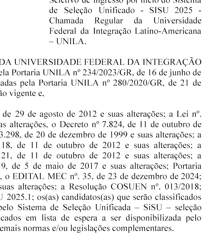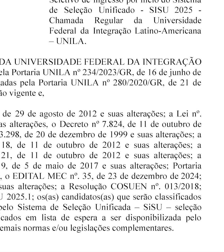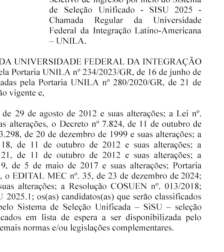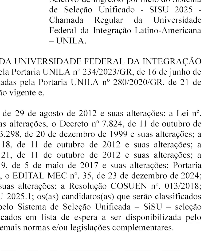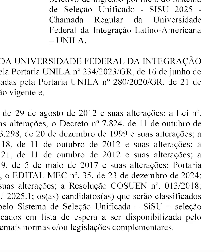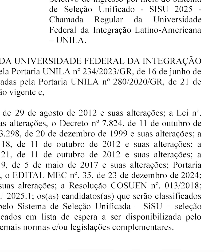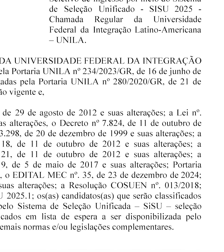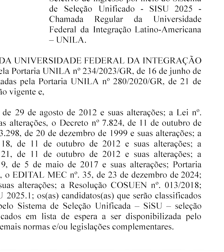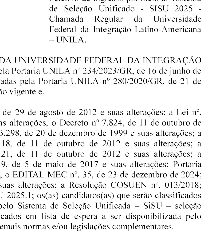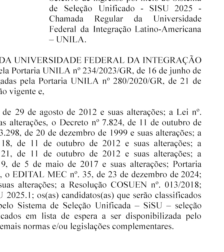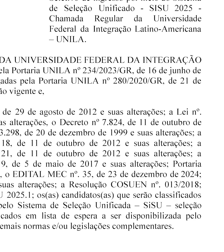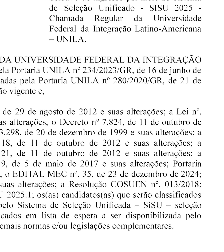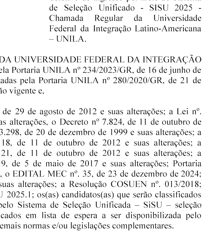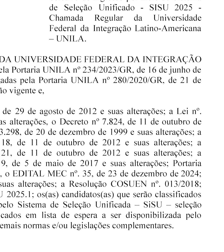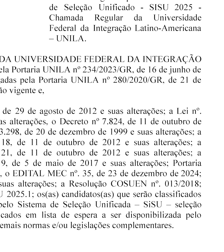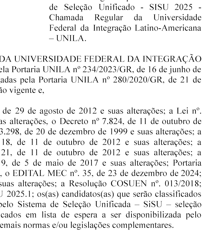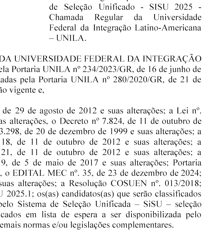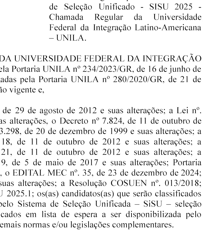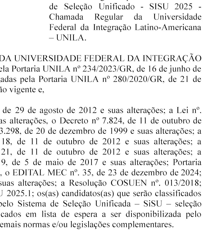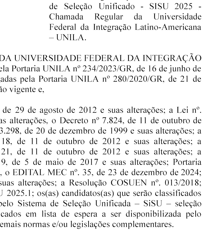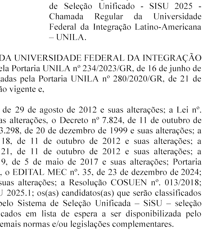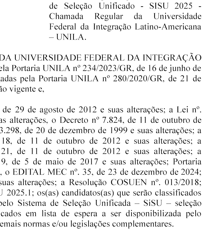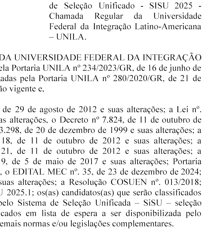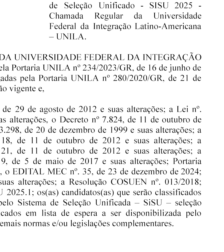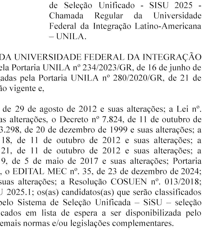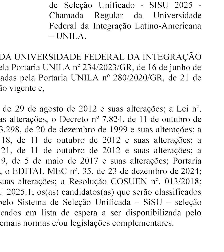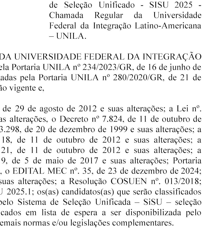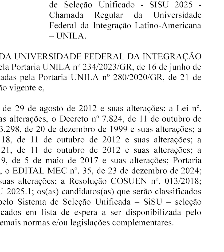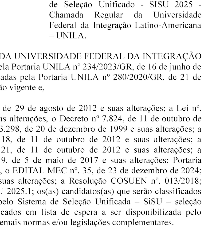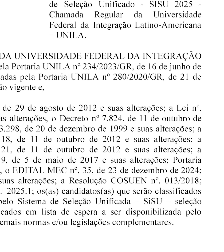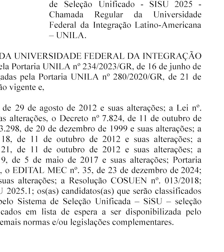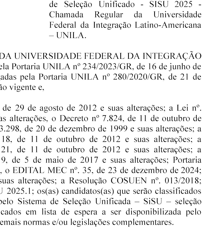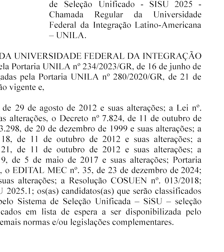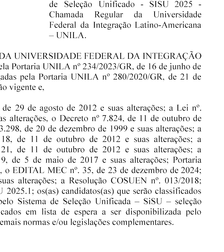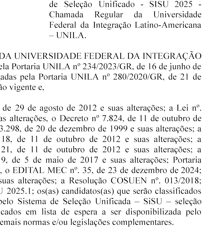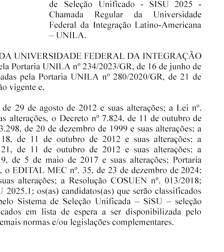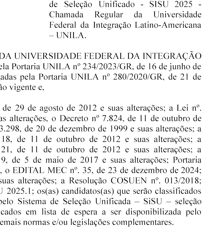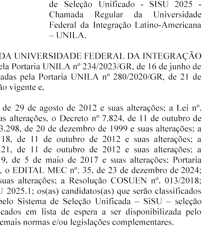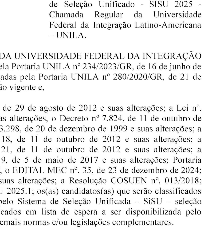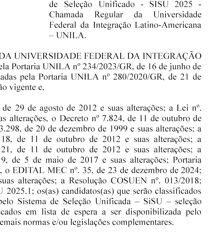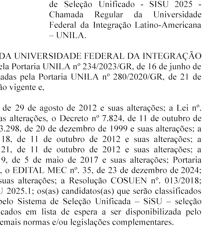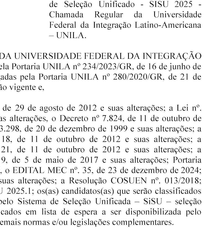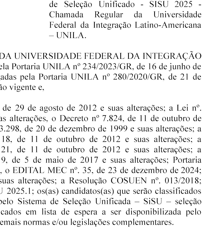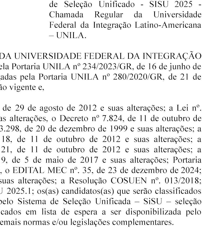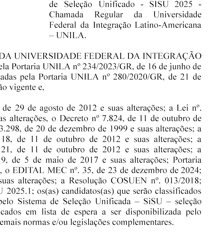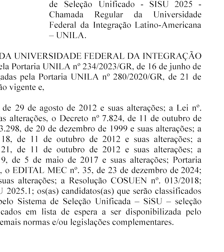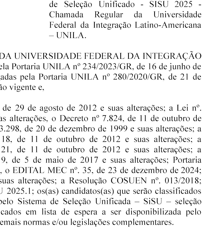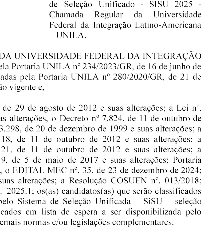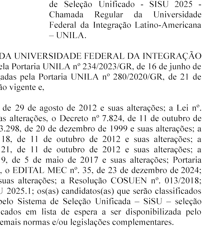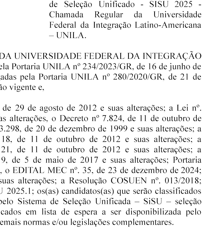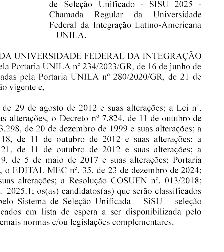na chamada regular pelo Sistema de Seleção Unificada SISU, Seleção 2025.1. Os